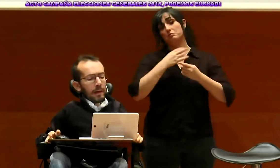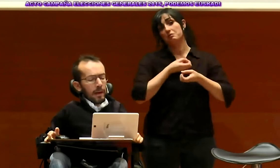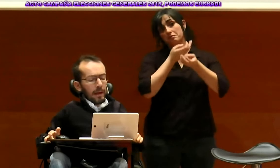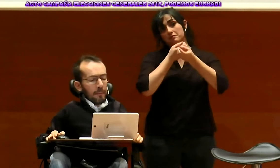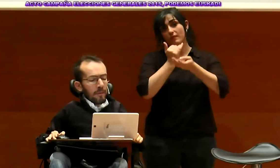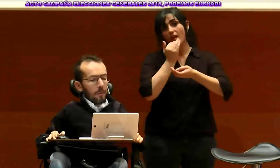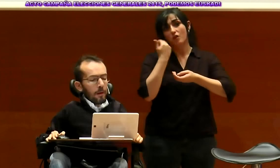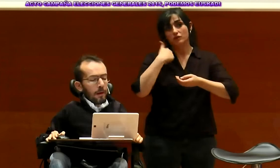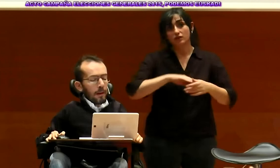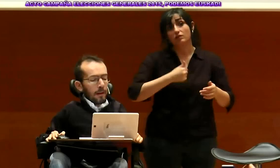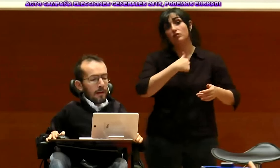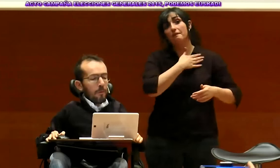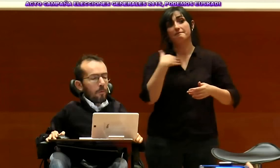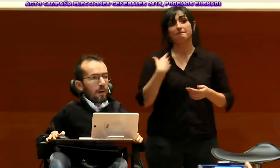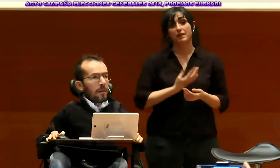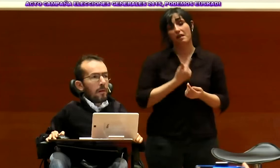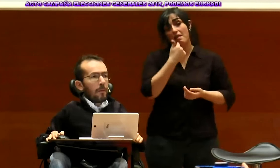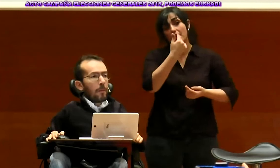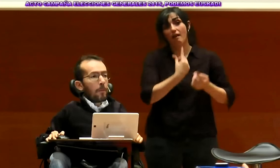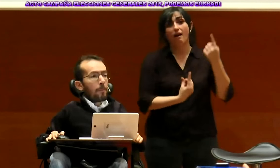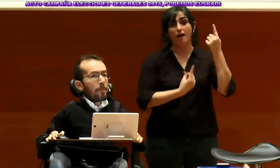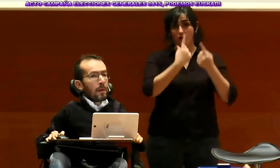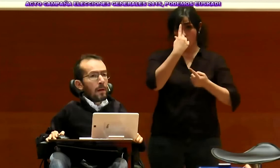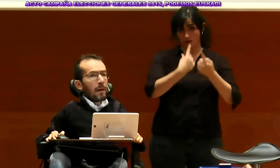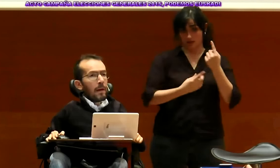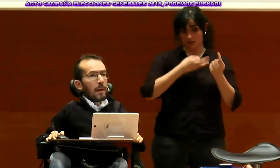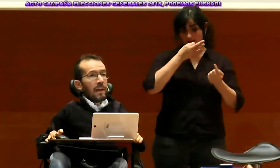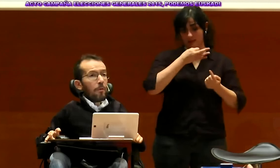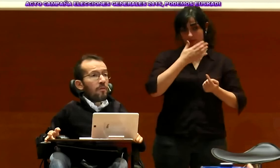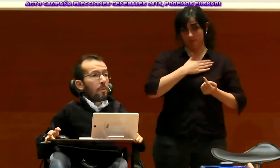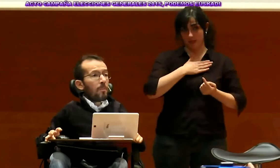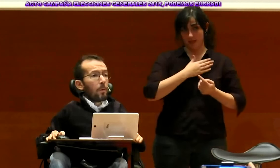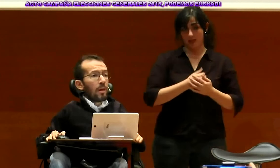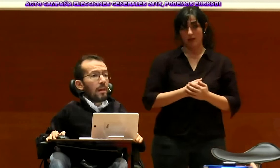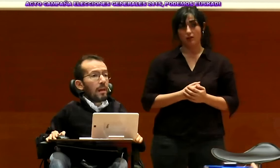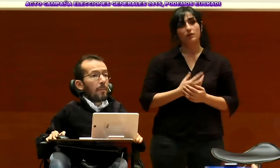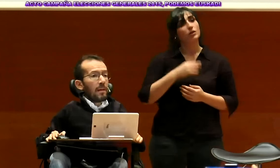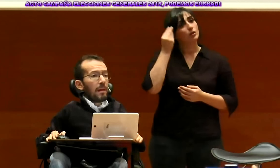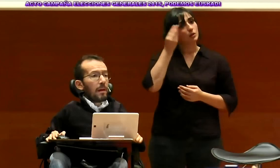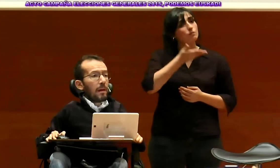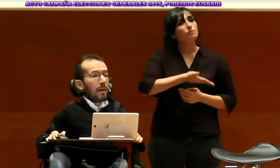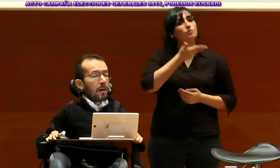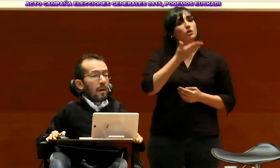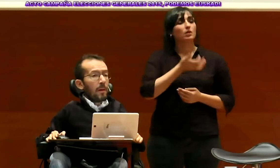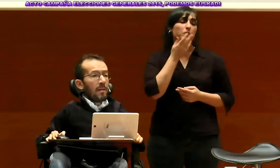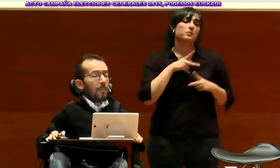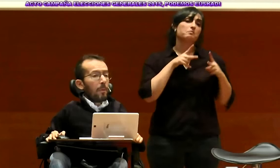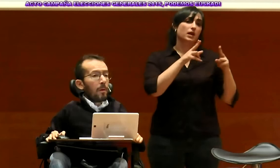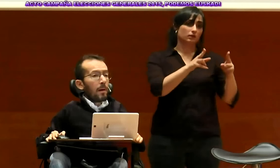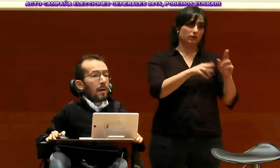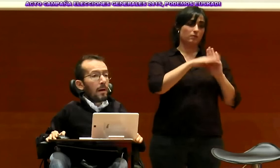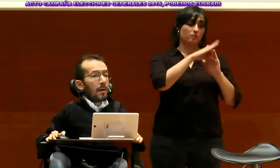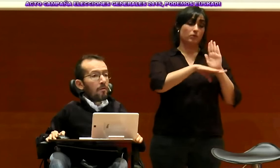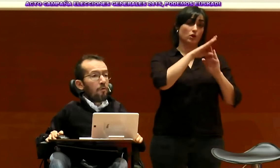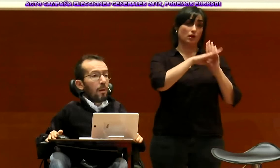Quería, quería mencionar algunas en mi intervención. Creo que es muy importante la parte del